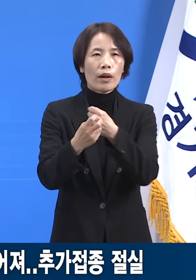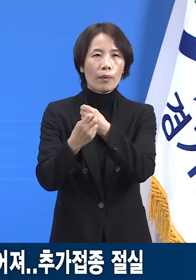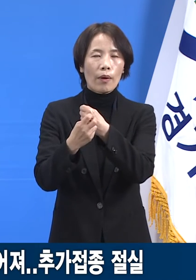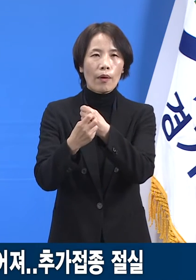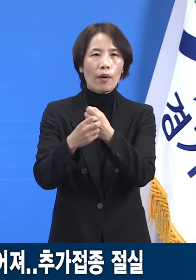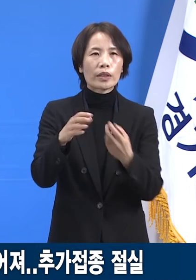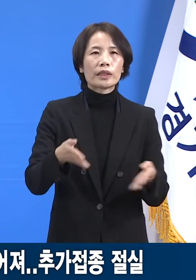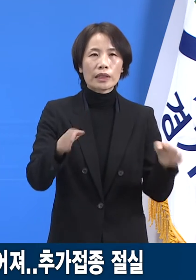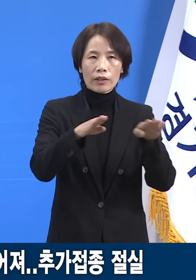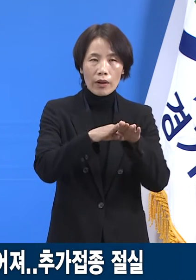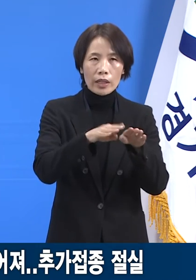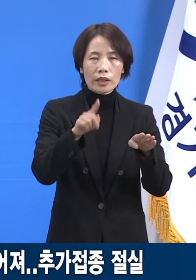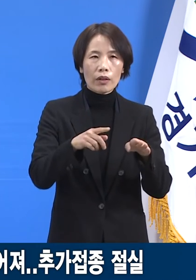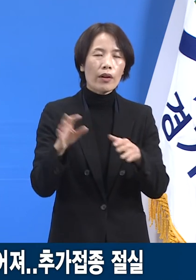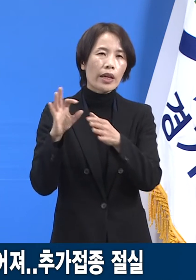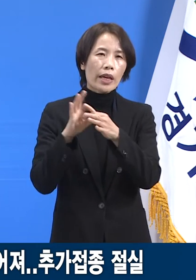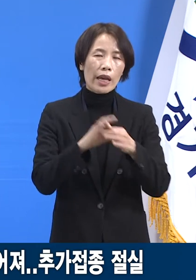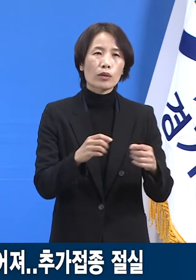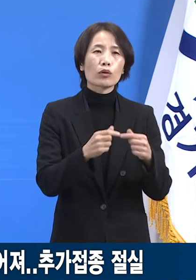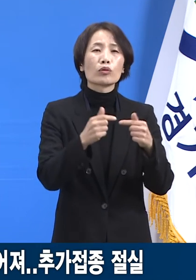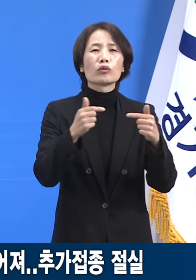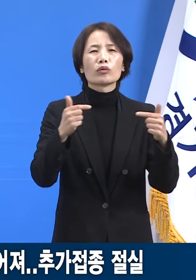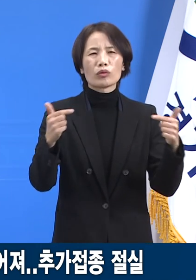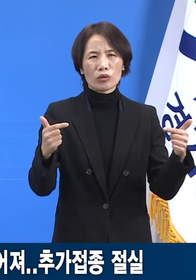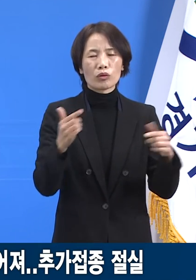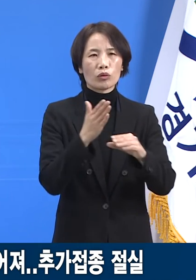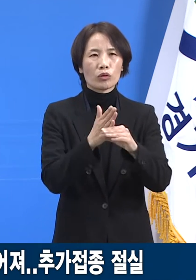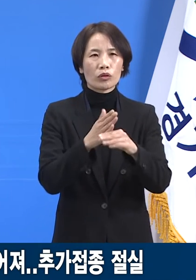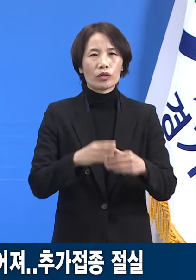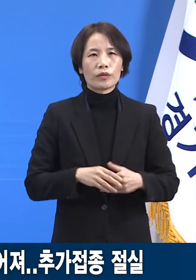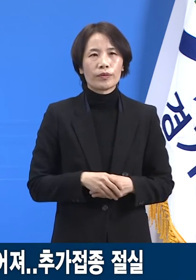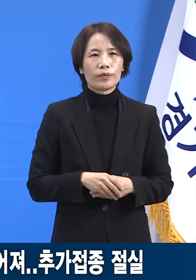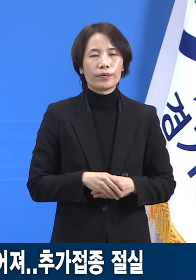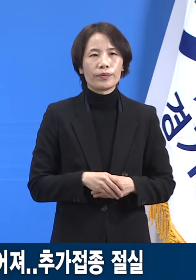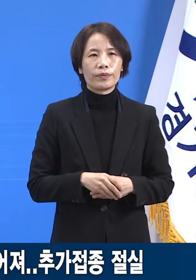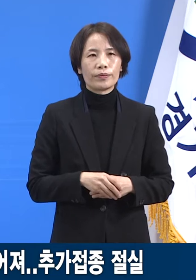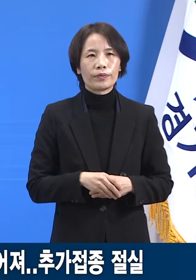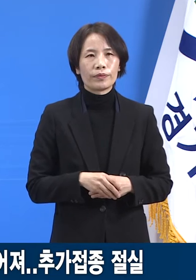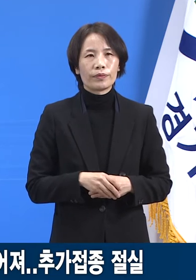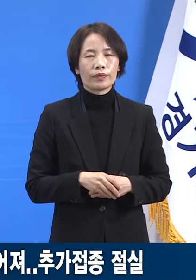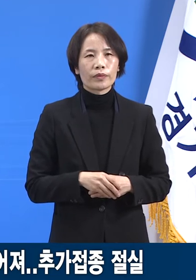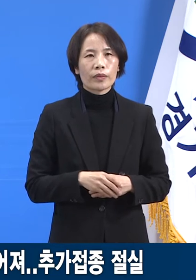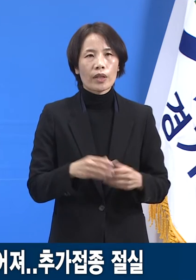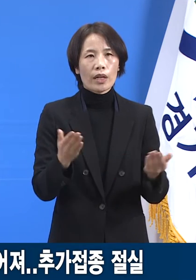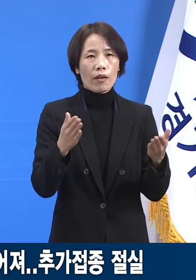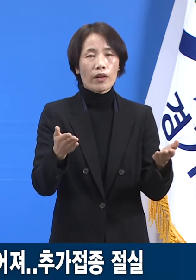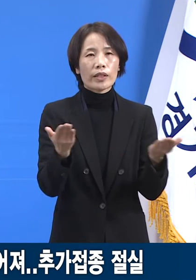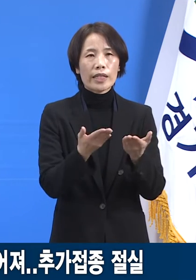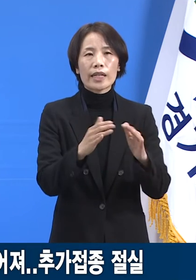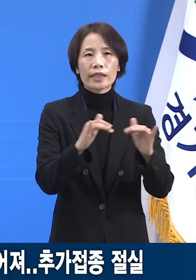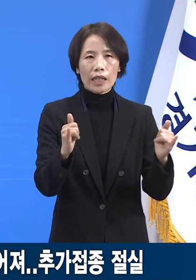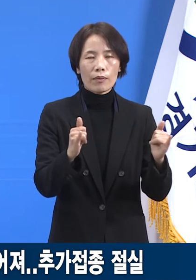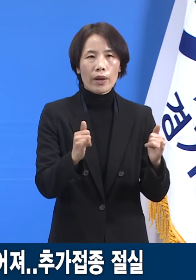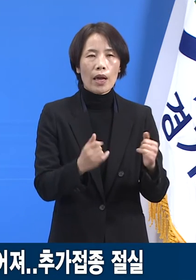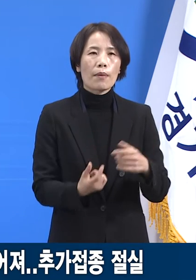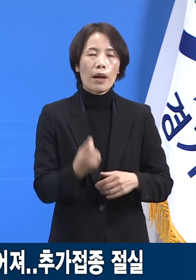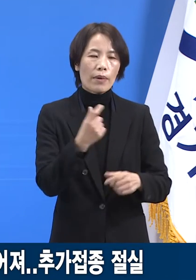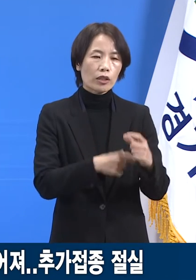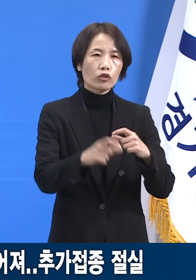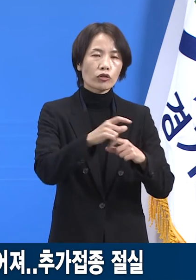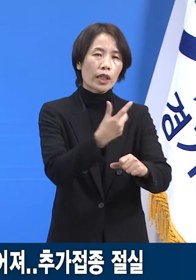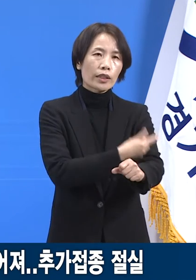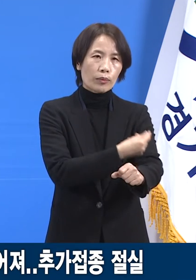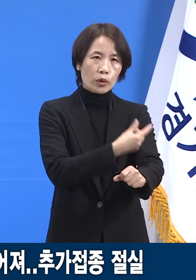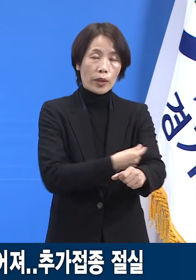고령층 집단 감염이 이어지고 있는 위급한 상황입니다. 해당 시설 입소자, 종사자분들의 신속한 추가